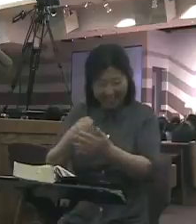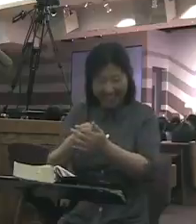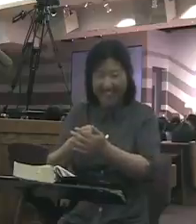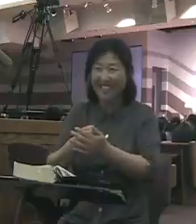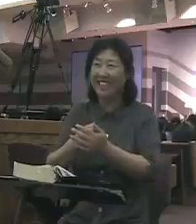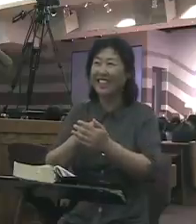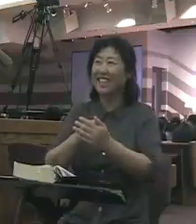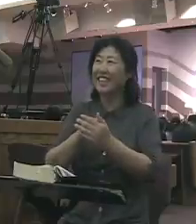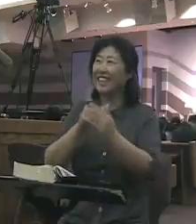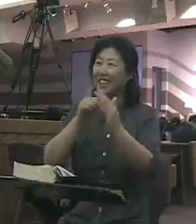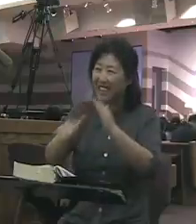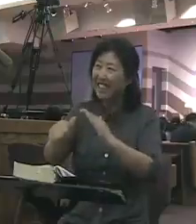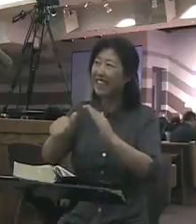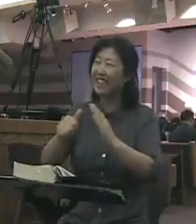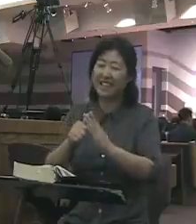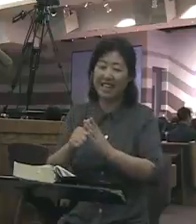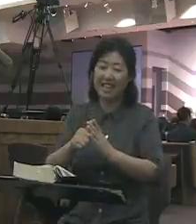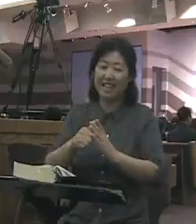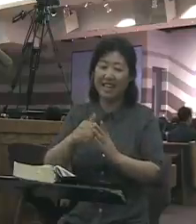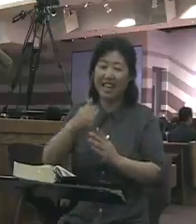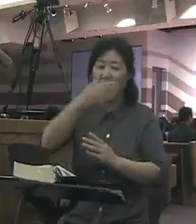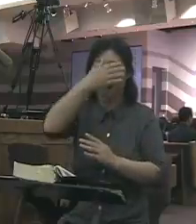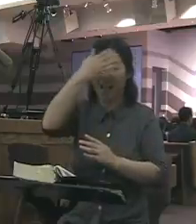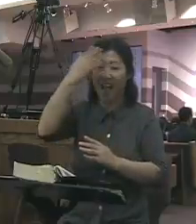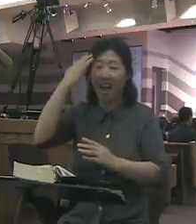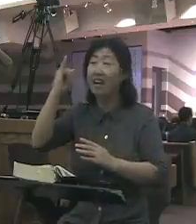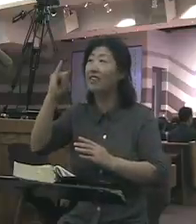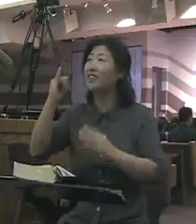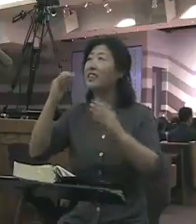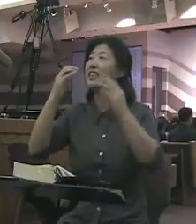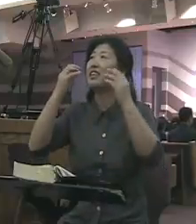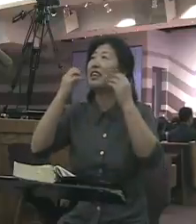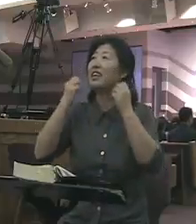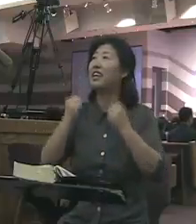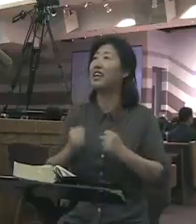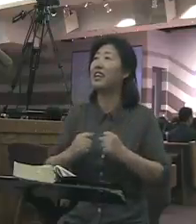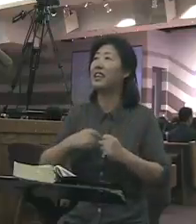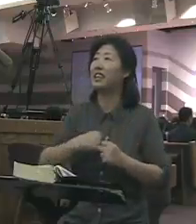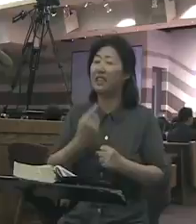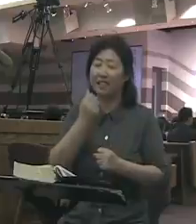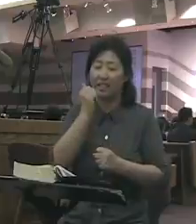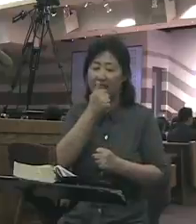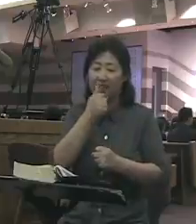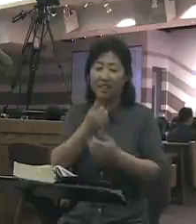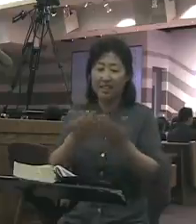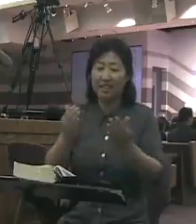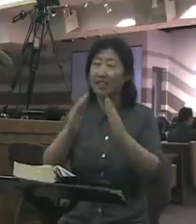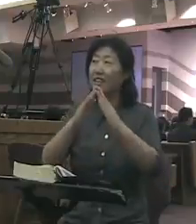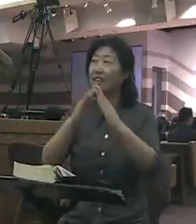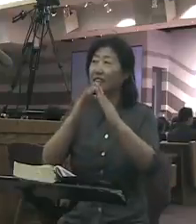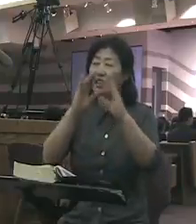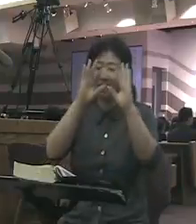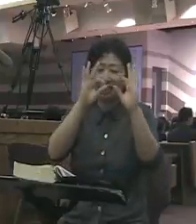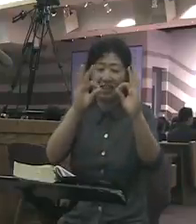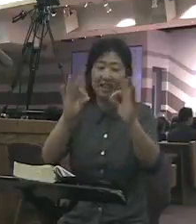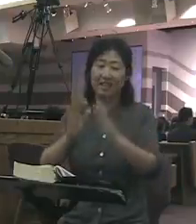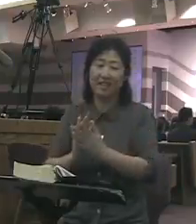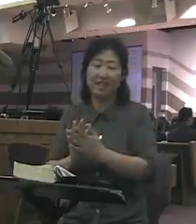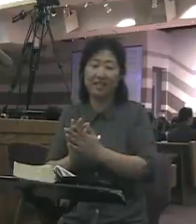들어가서 보니까 할머님이 계시더라. 저 자신을 잠시 소개해드리고 직접 보겠습니다 하고 쭉 봤거든요.